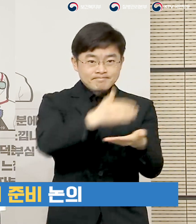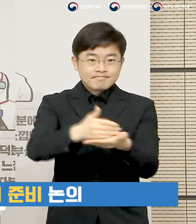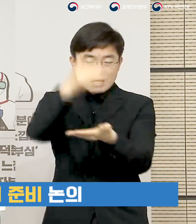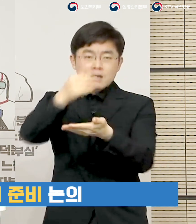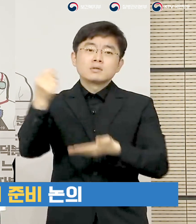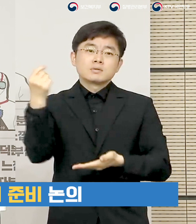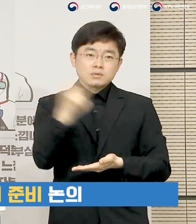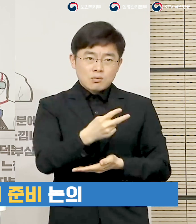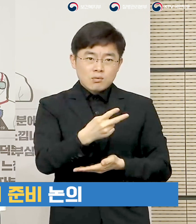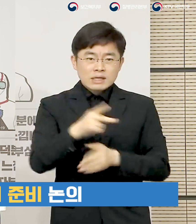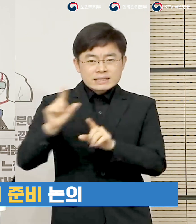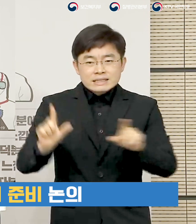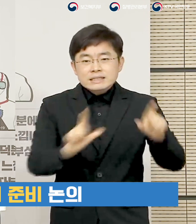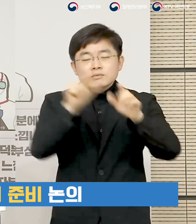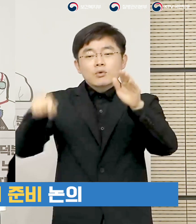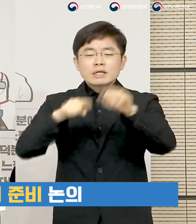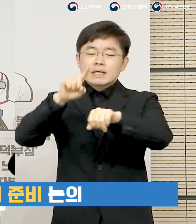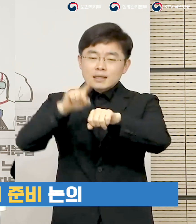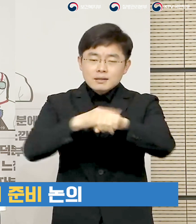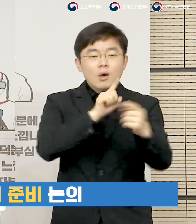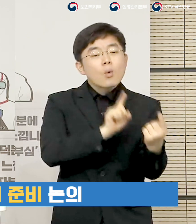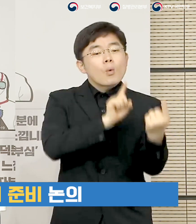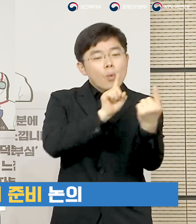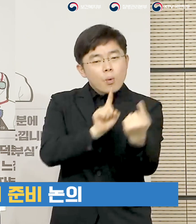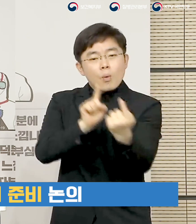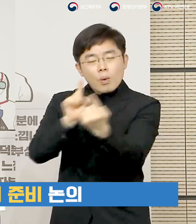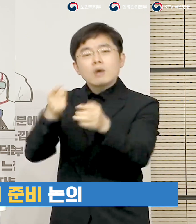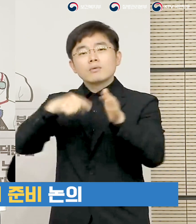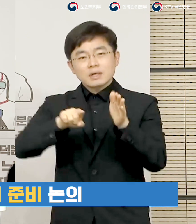거리두기로의 이행을 위한 준비를 논의하였습니다.